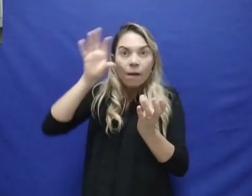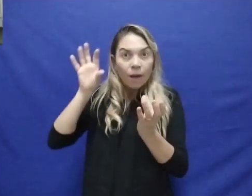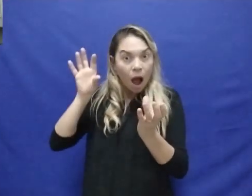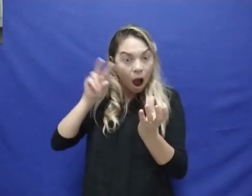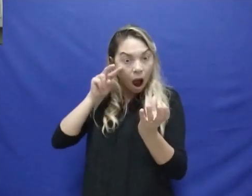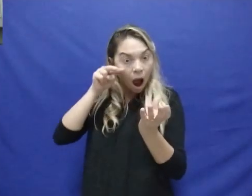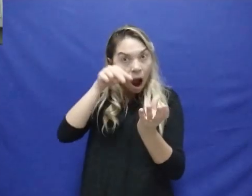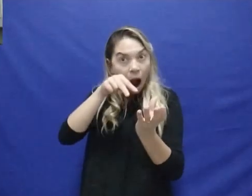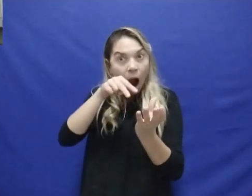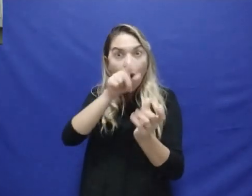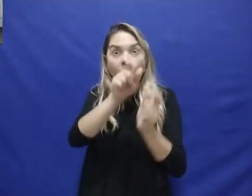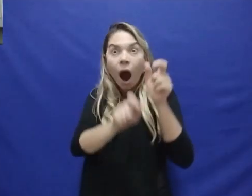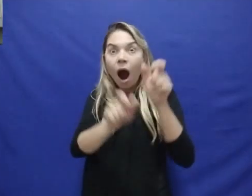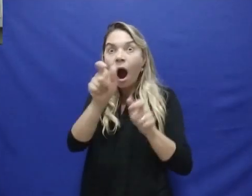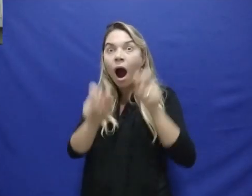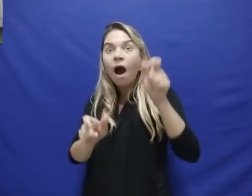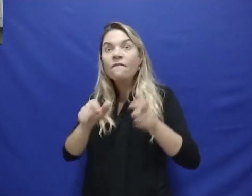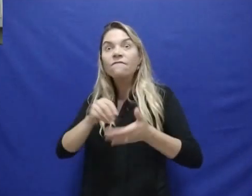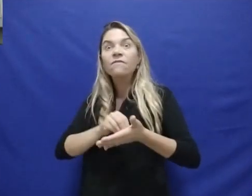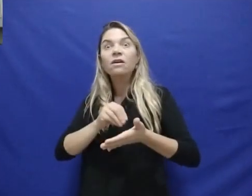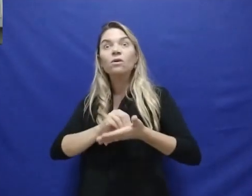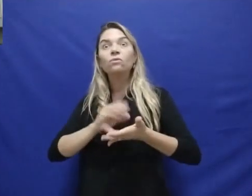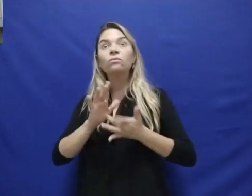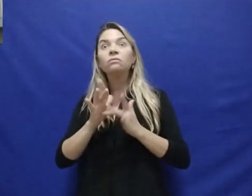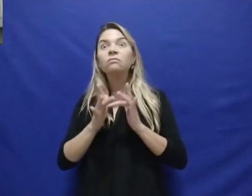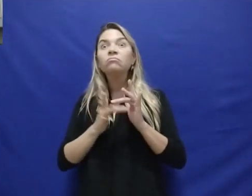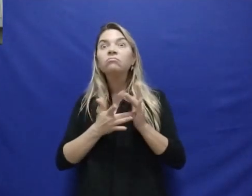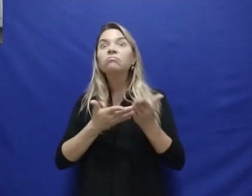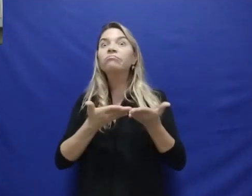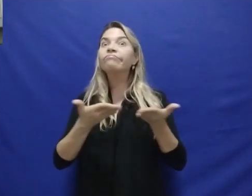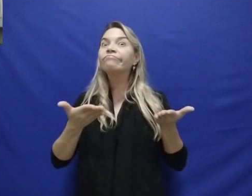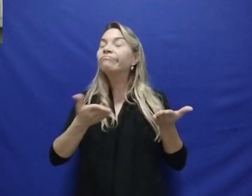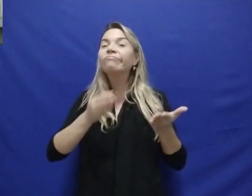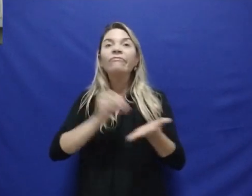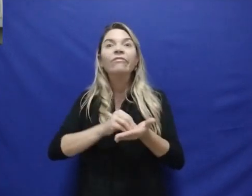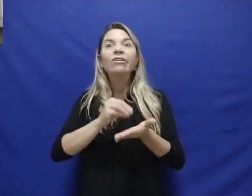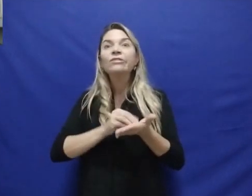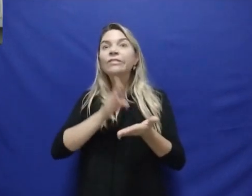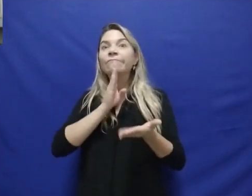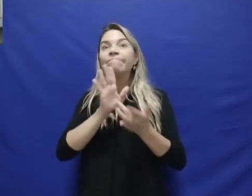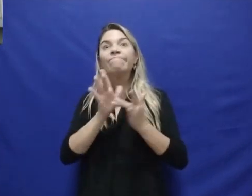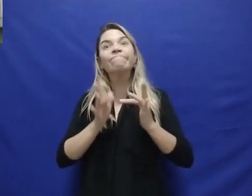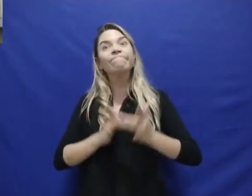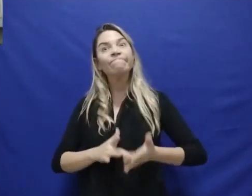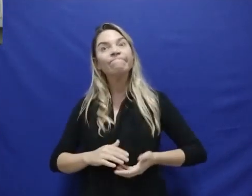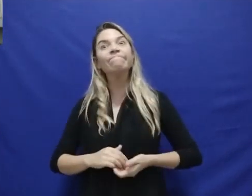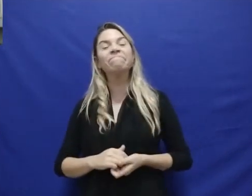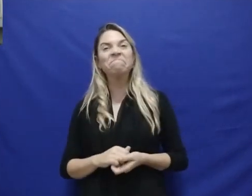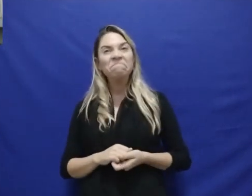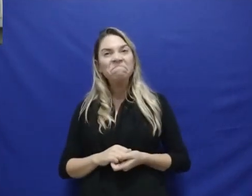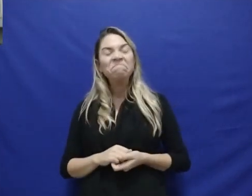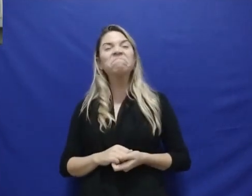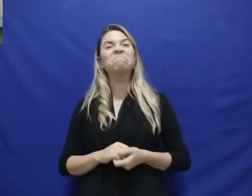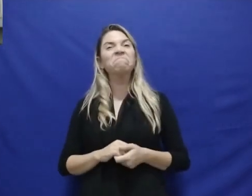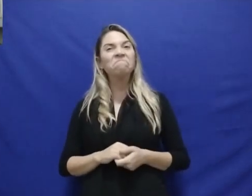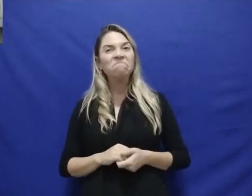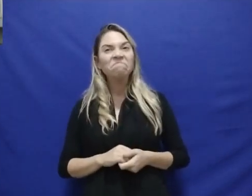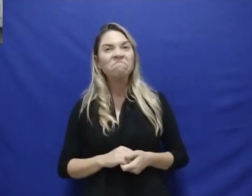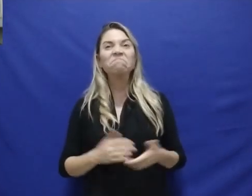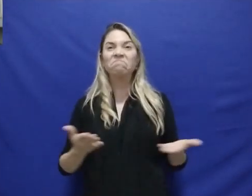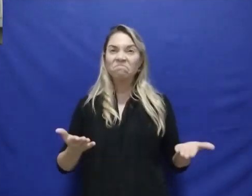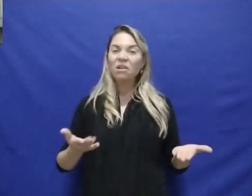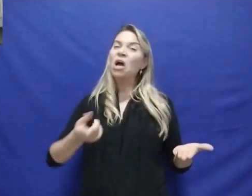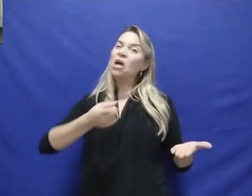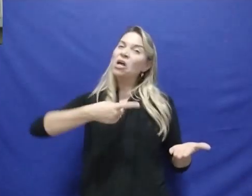a ser colhido. Meus irmãos, nesses dias não temos uma licença para nos